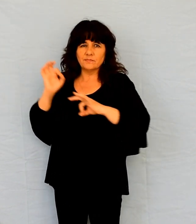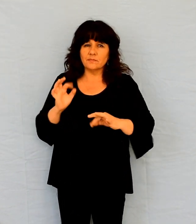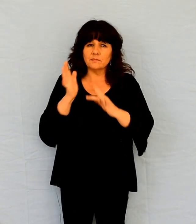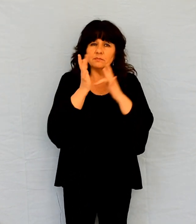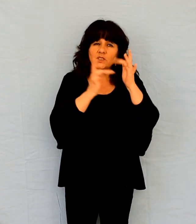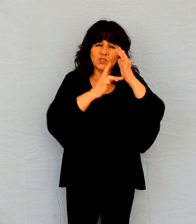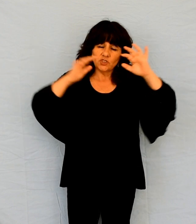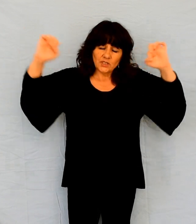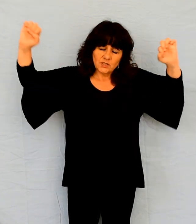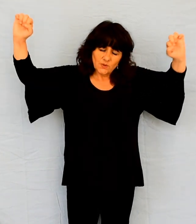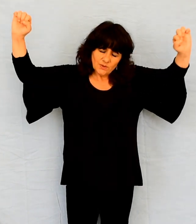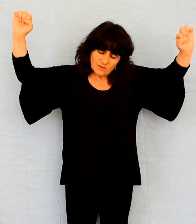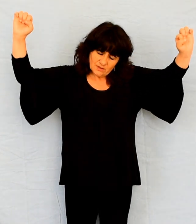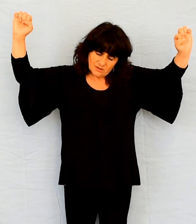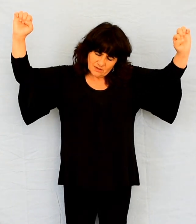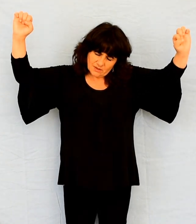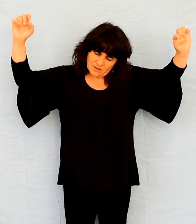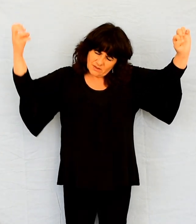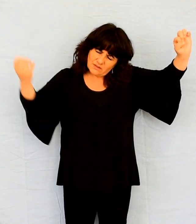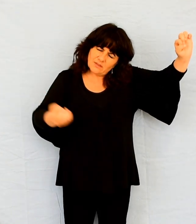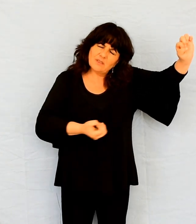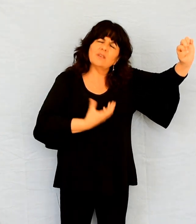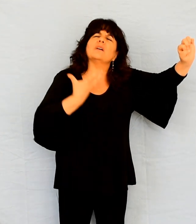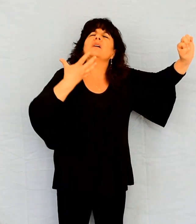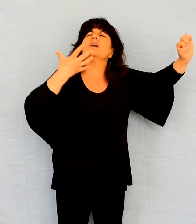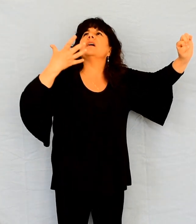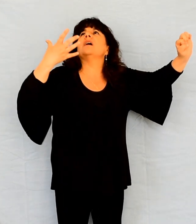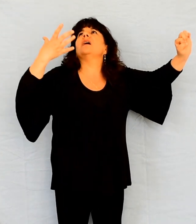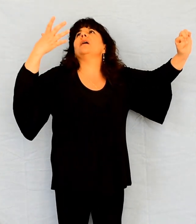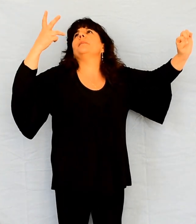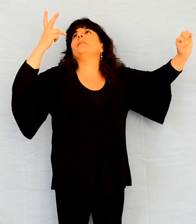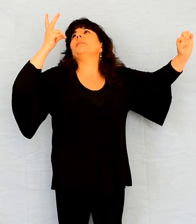« Père, entre tes mains, je remets mon esprit. »